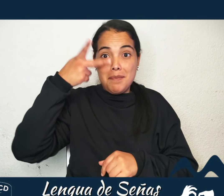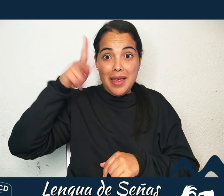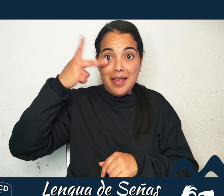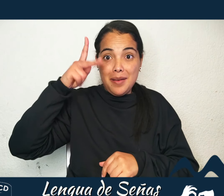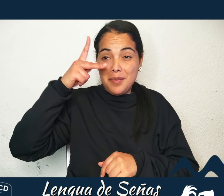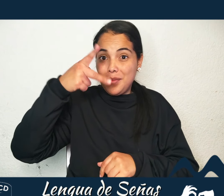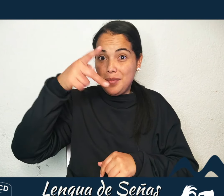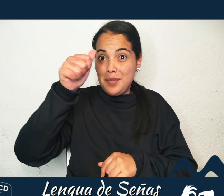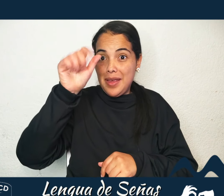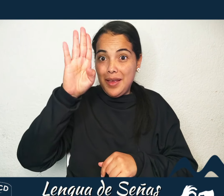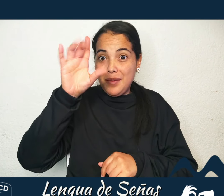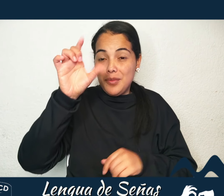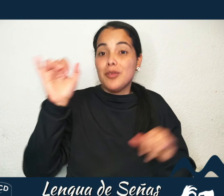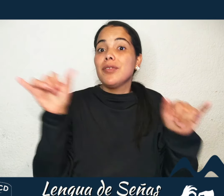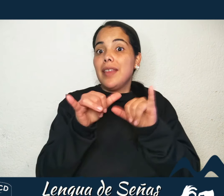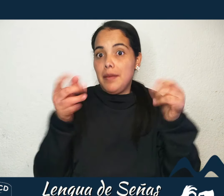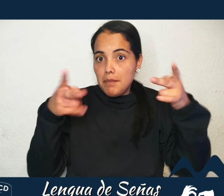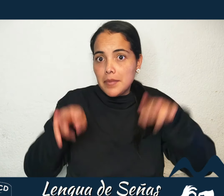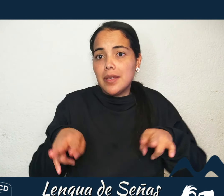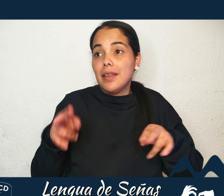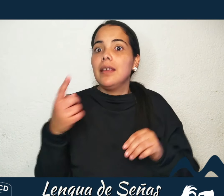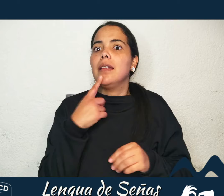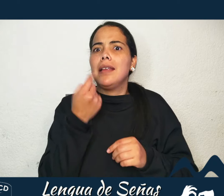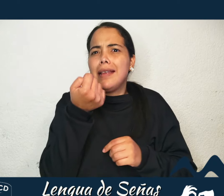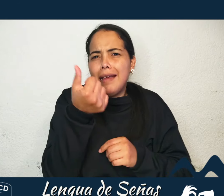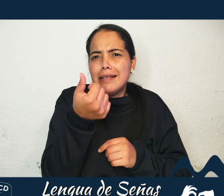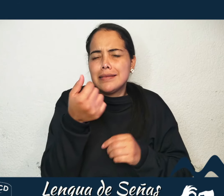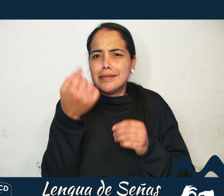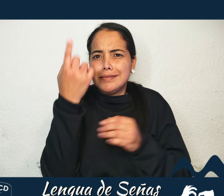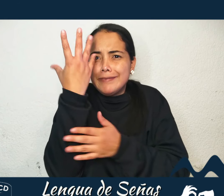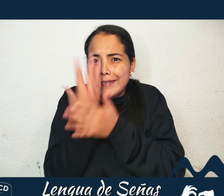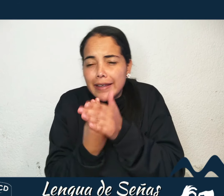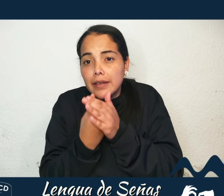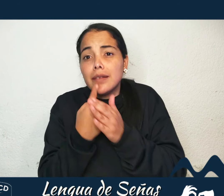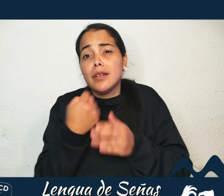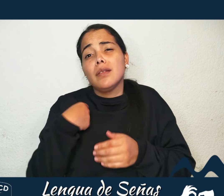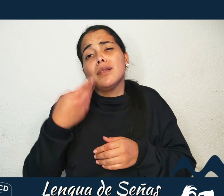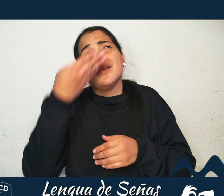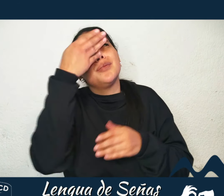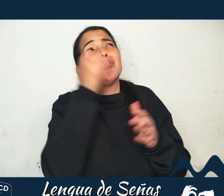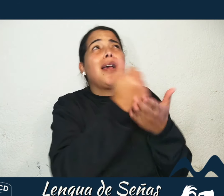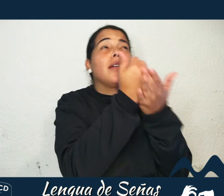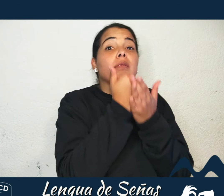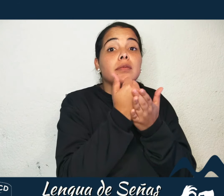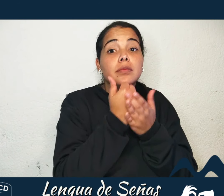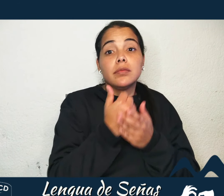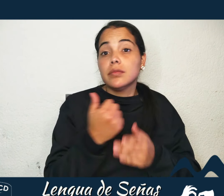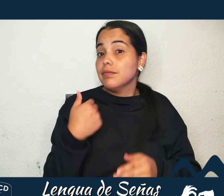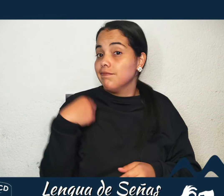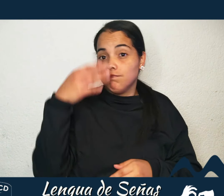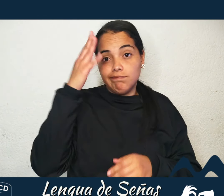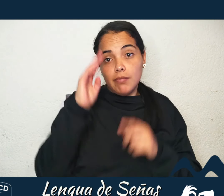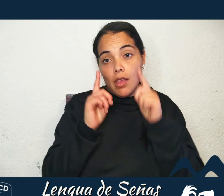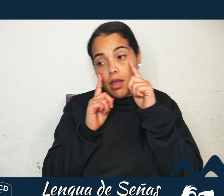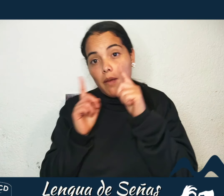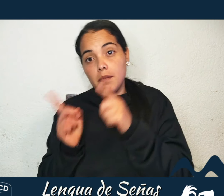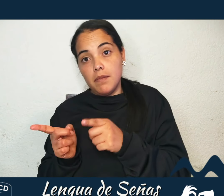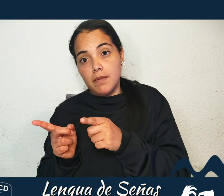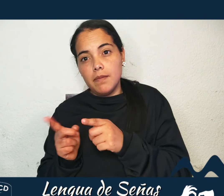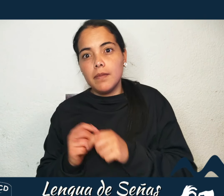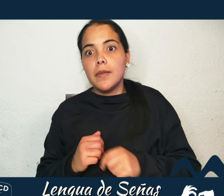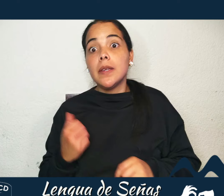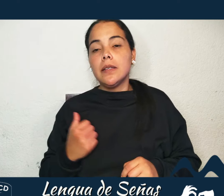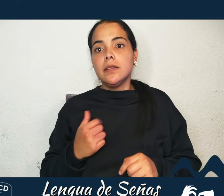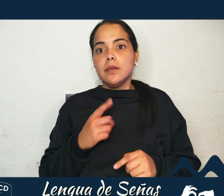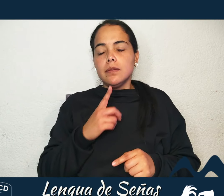carne de parte de Satanás y le había pedido a Dios, Dios, ayúdame. Y Dios le dice, bástate mi gracia.